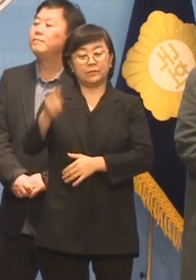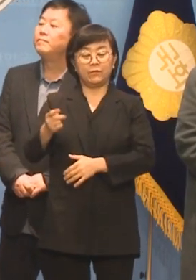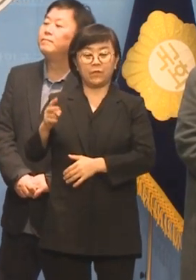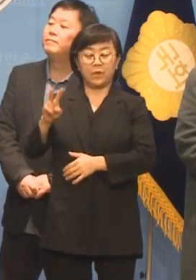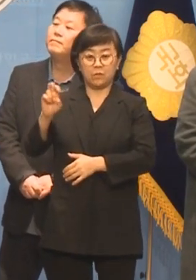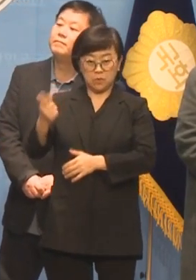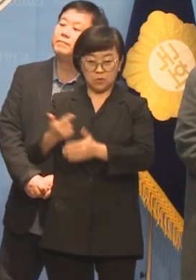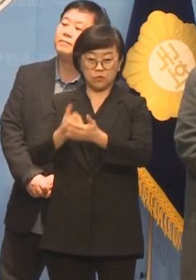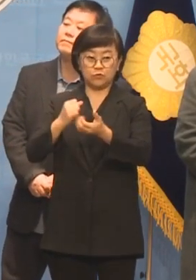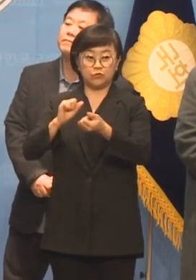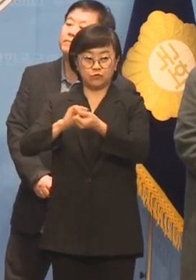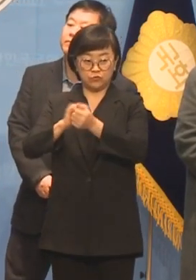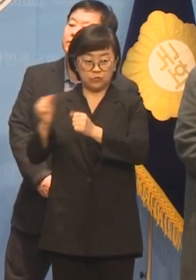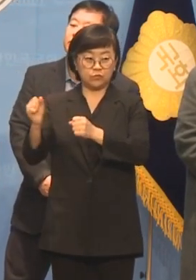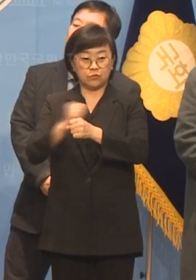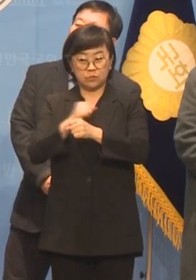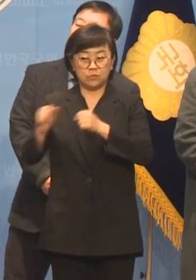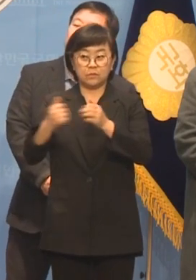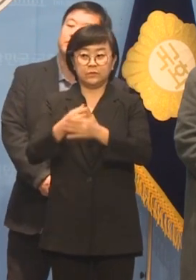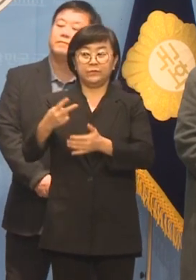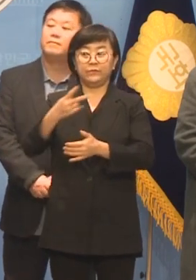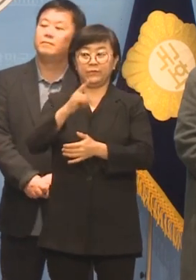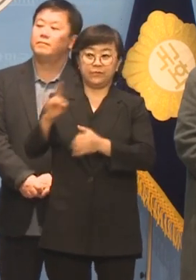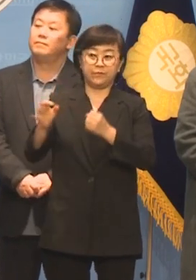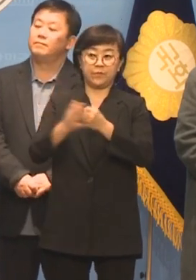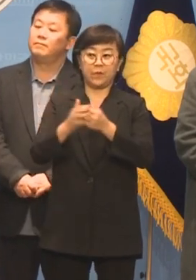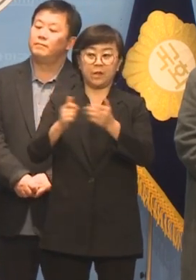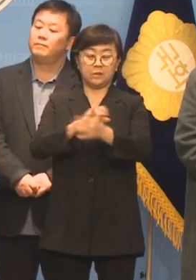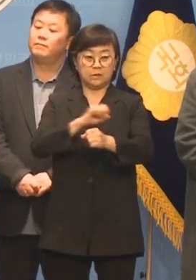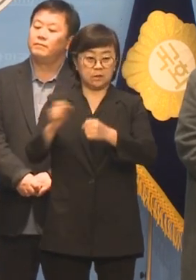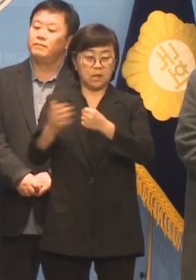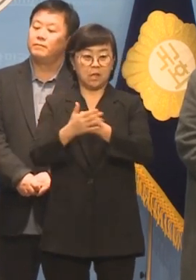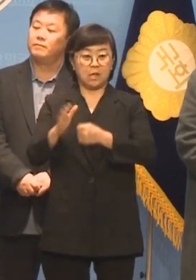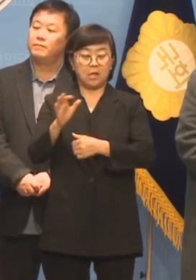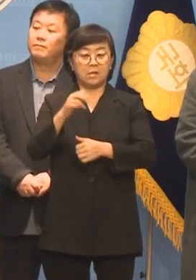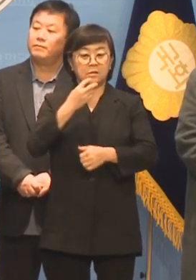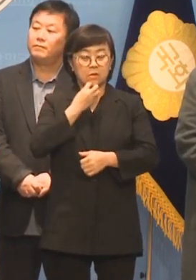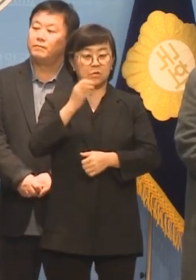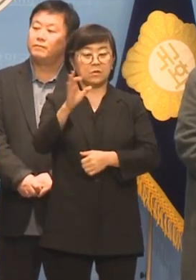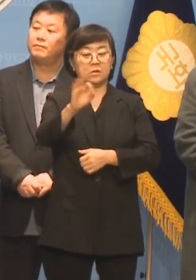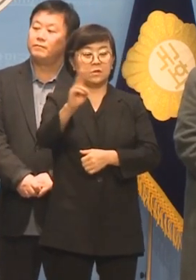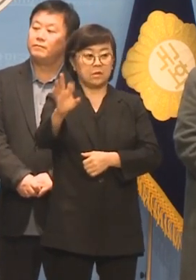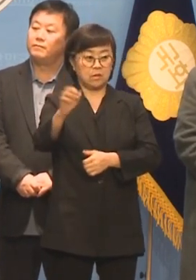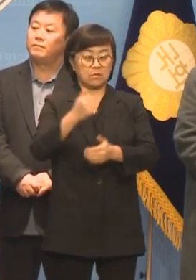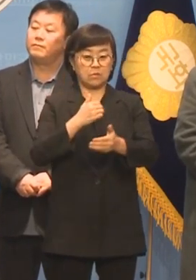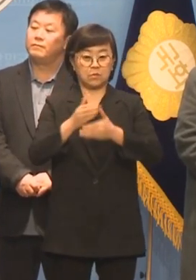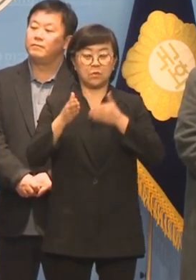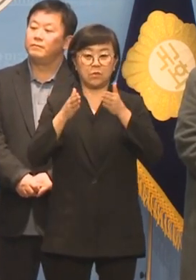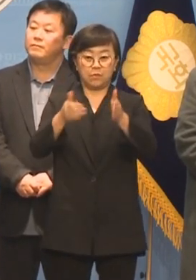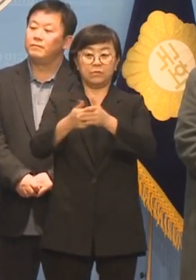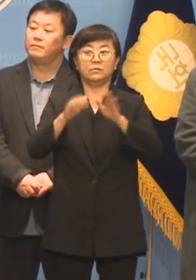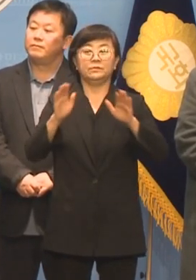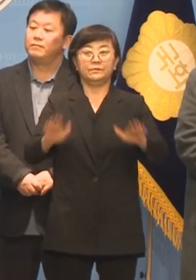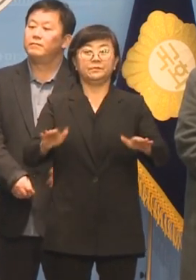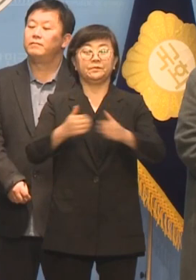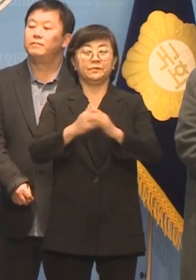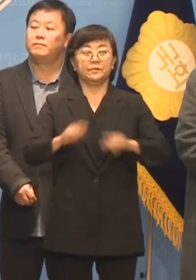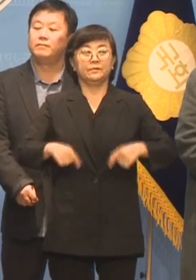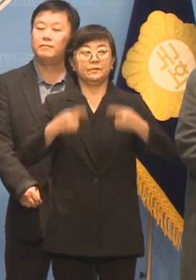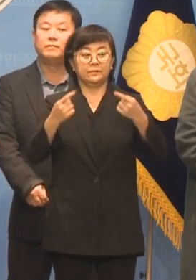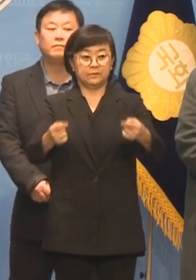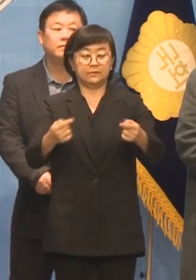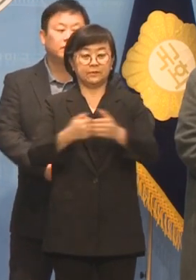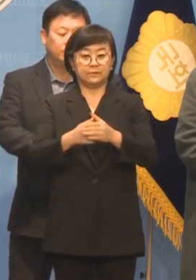조작 의혹, 대장동 개발 특혜 의혹, 서울 양평 고속도로 종점 변경 의혹 그리고 오늘 이 자리에 함께해